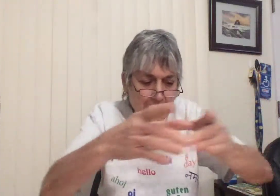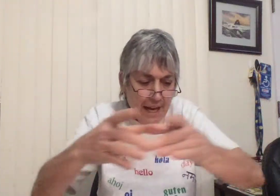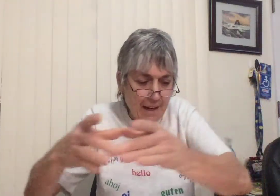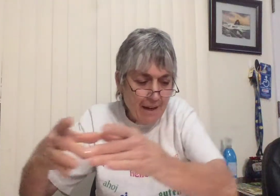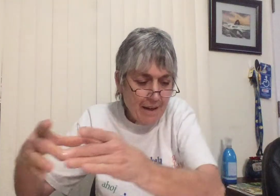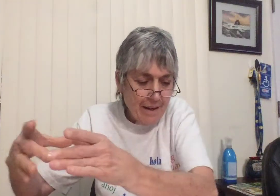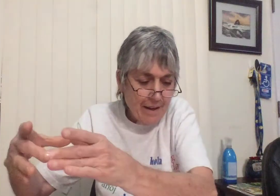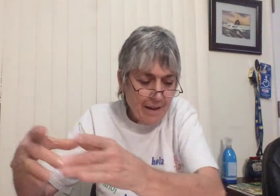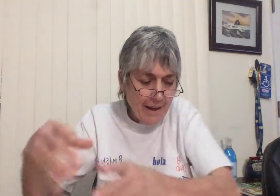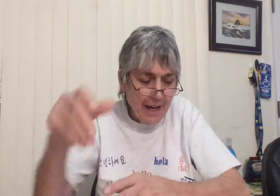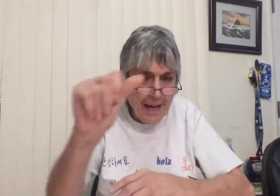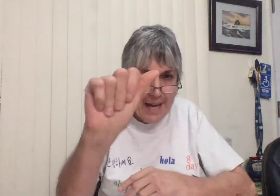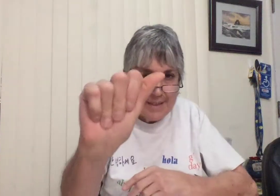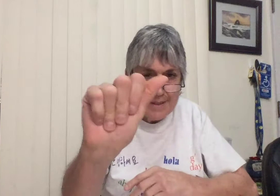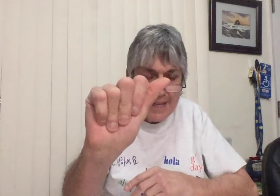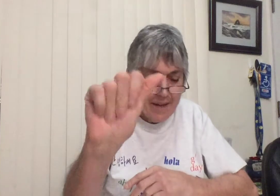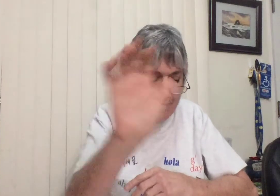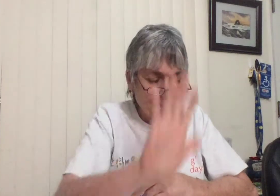espacial a Asia.